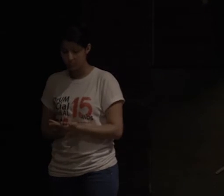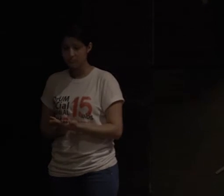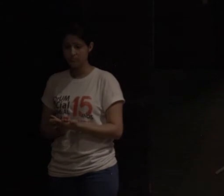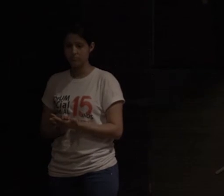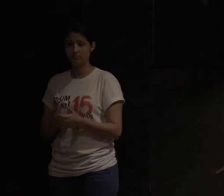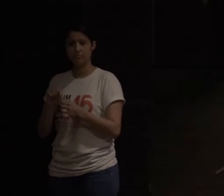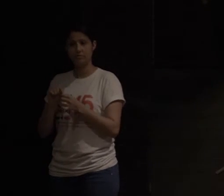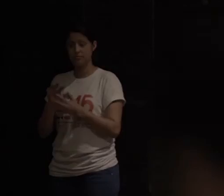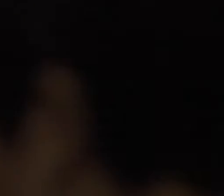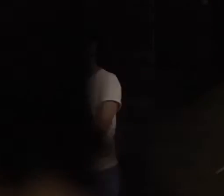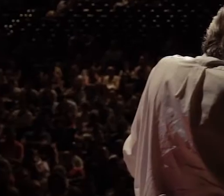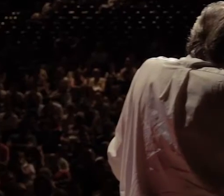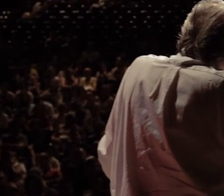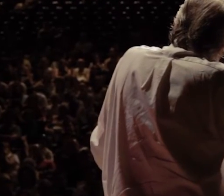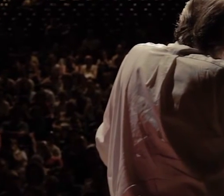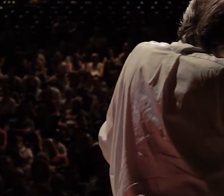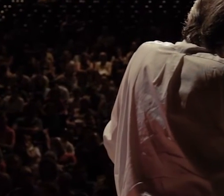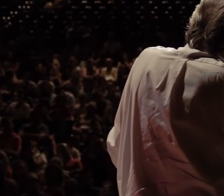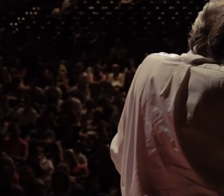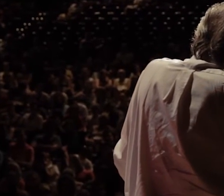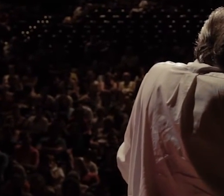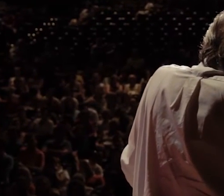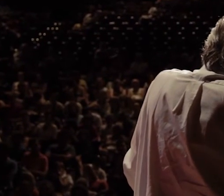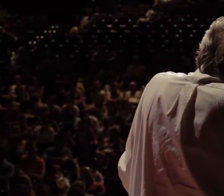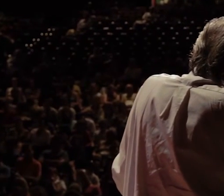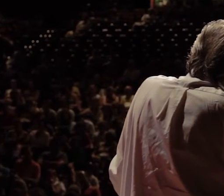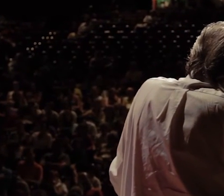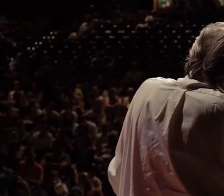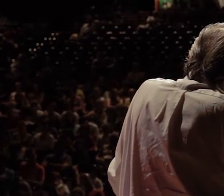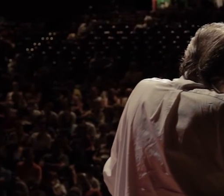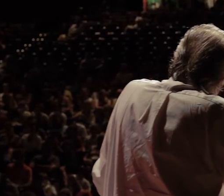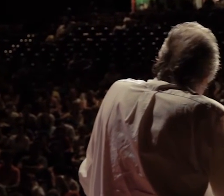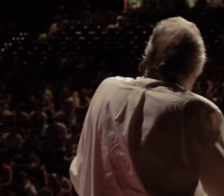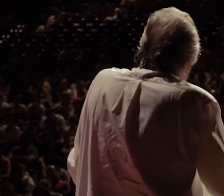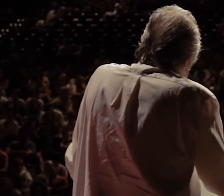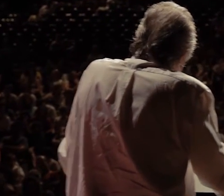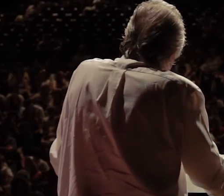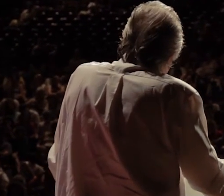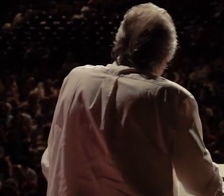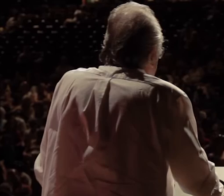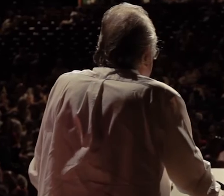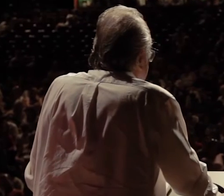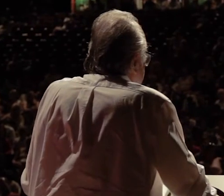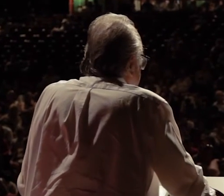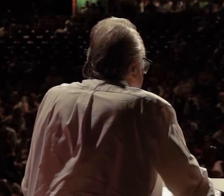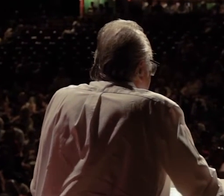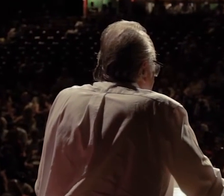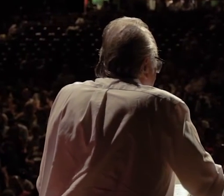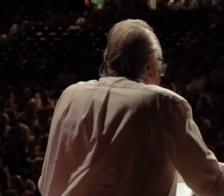fazer acontecer o mundo, transformá-lo, nós temos que ser utópicos. Nós temos que ter